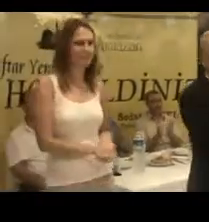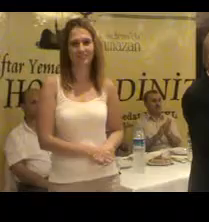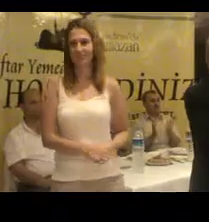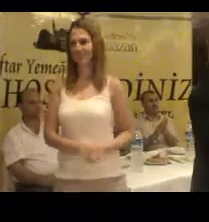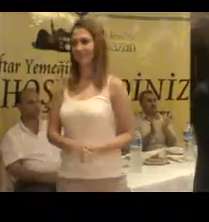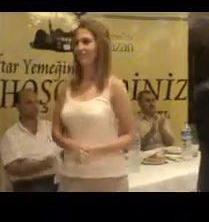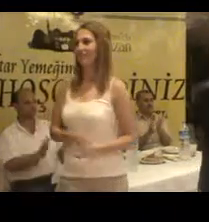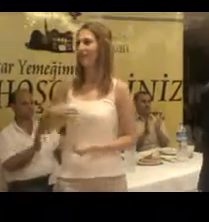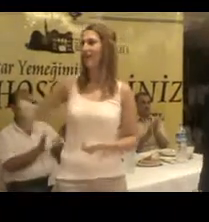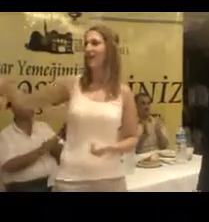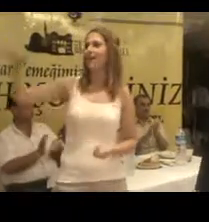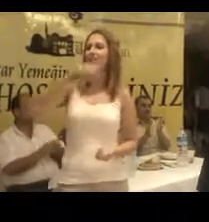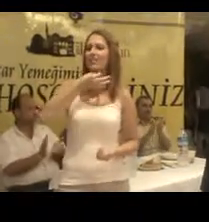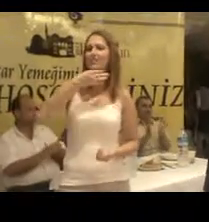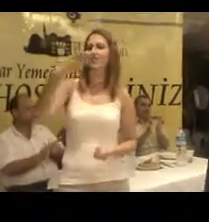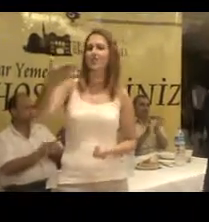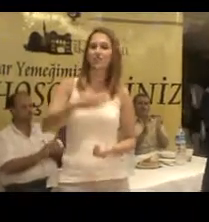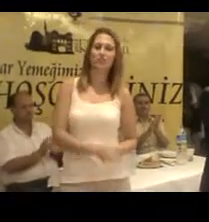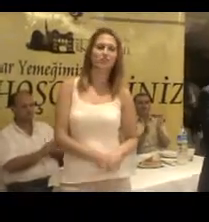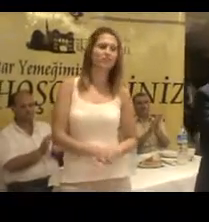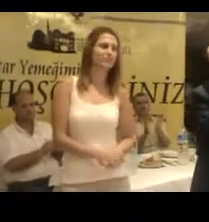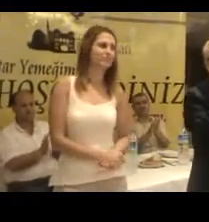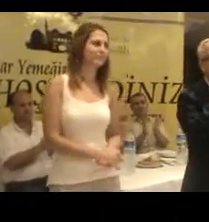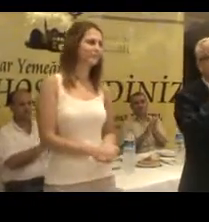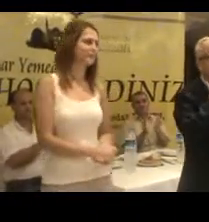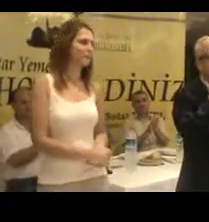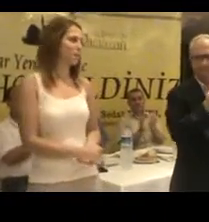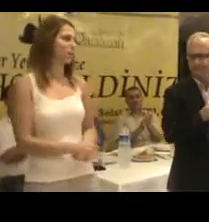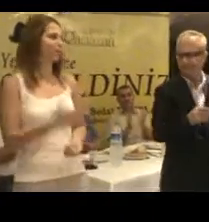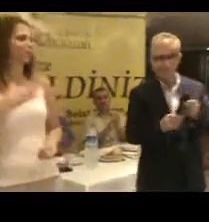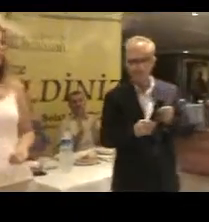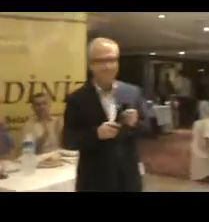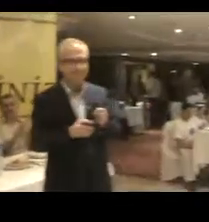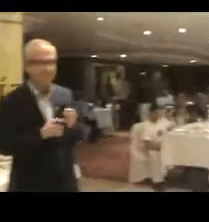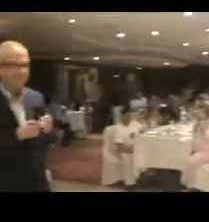Hepinize teşekkür ediyorum. Afiyet olsun diyorum. Sağ olun, var olun.